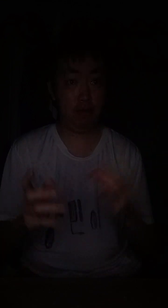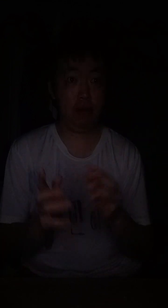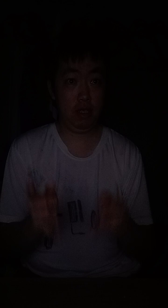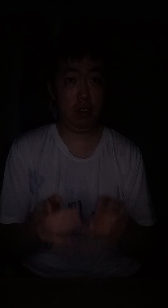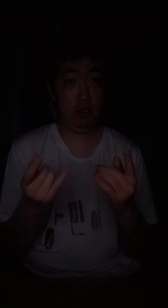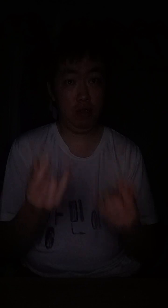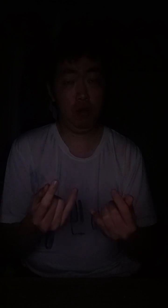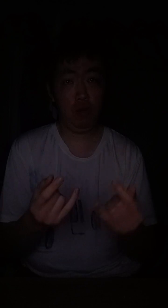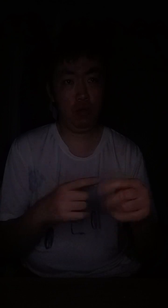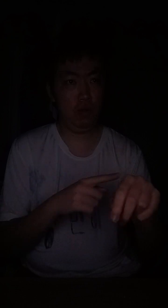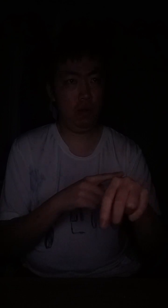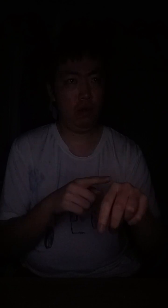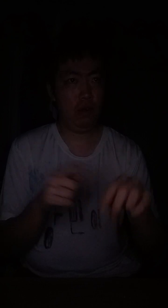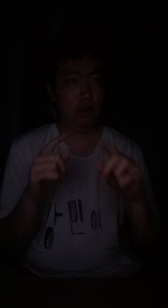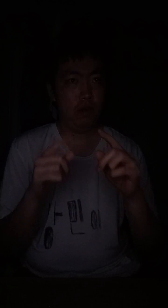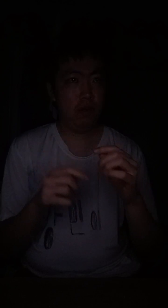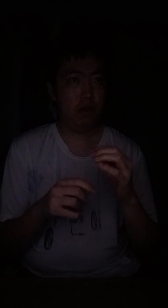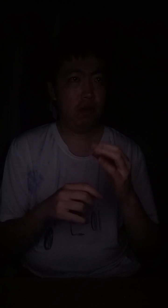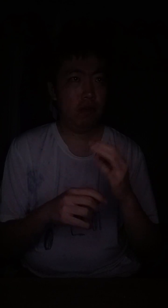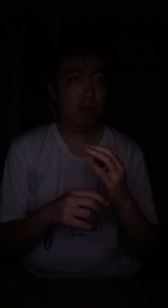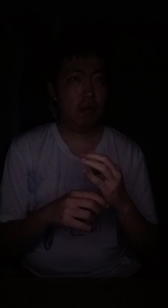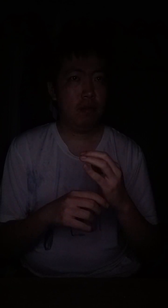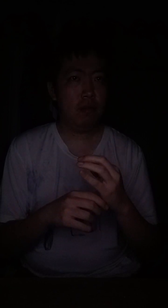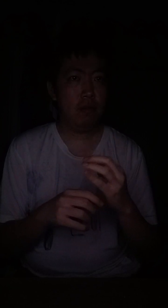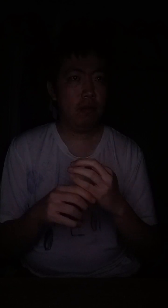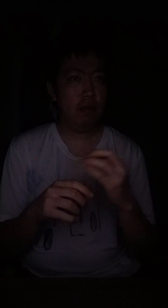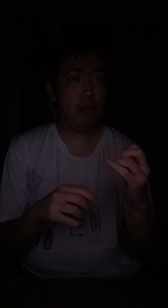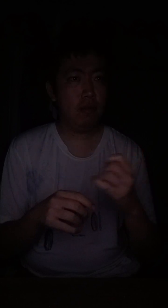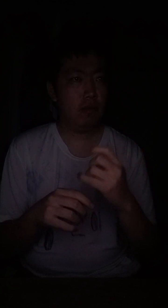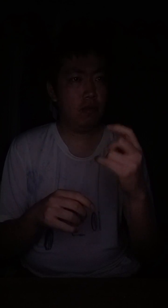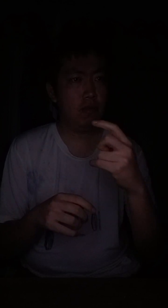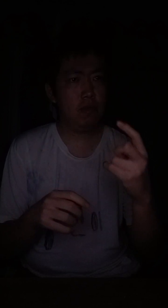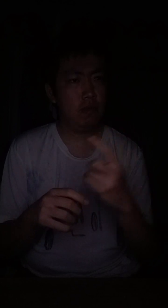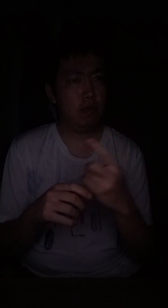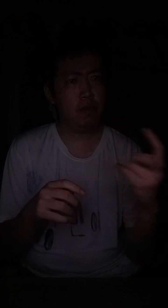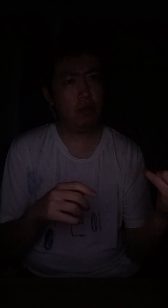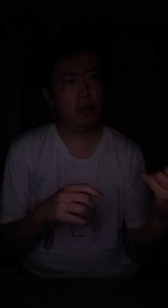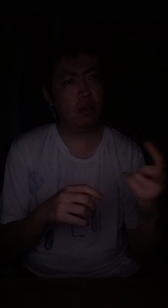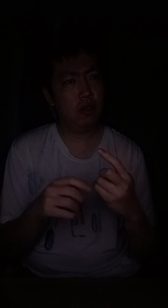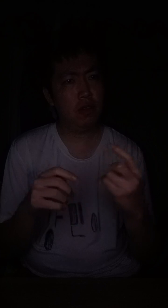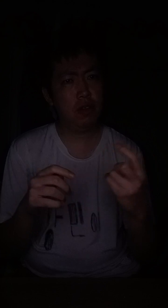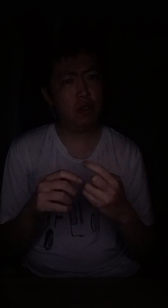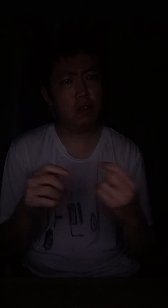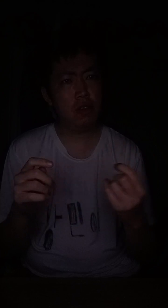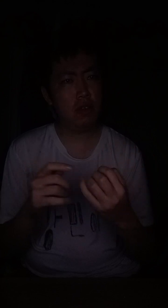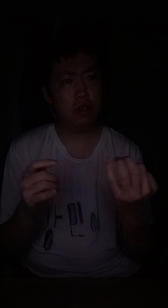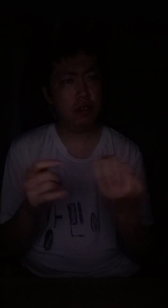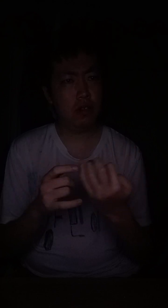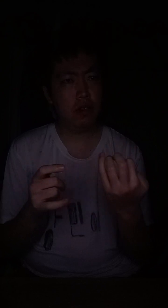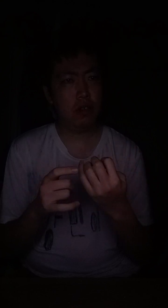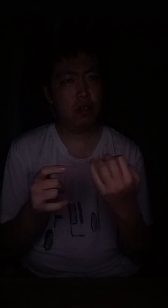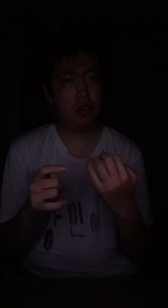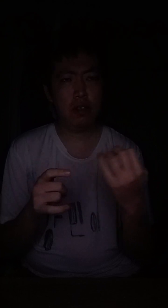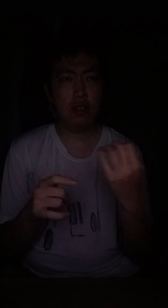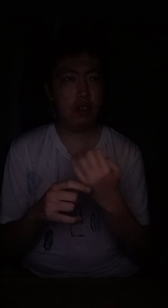조건의 한계를 지적합니다. 공중에서 탐지한다고 전파 탐지를 하잖아요. 밀착하지 않으면 그 전파 탐지가 안 되는